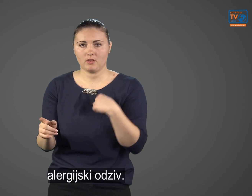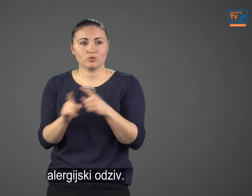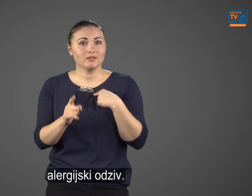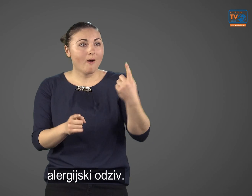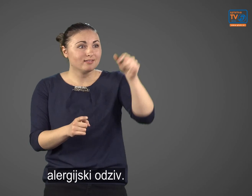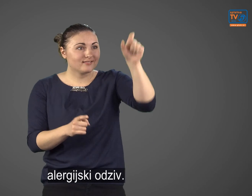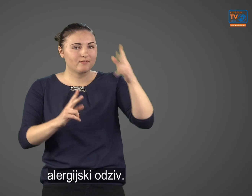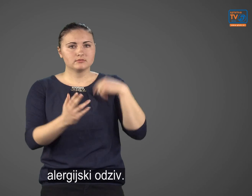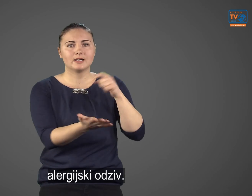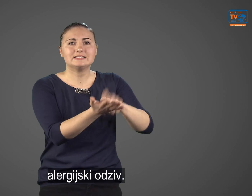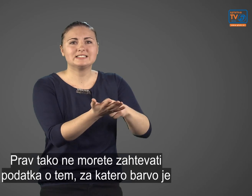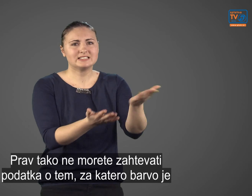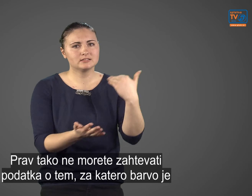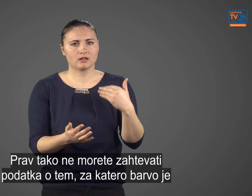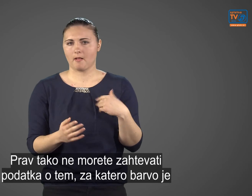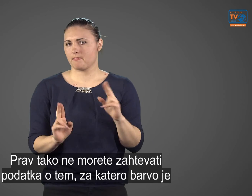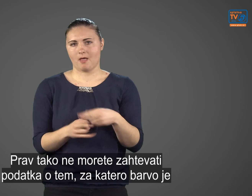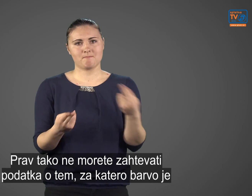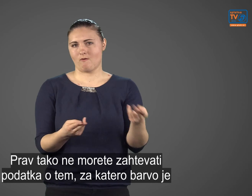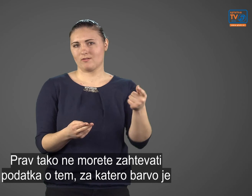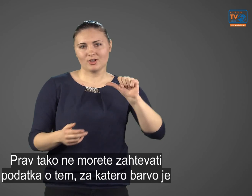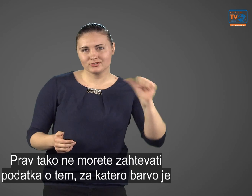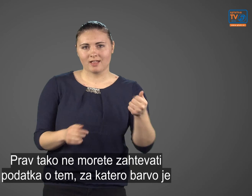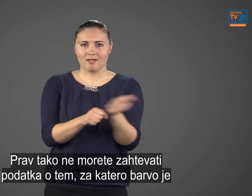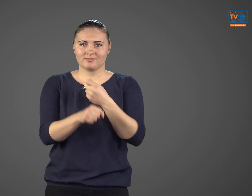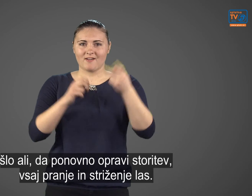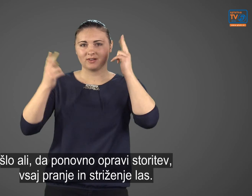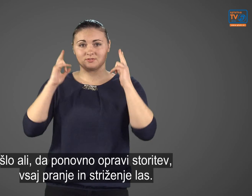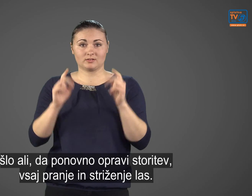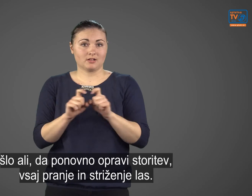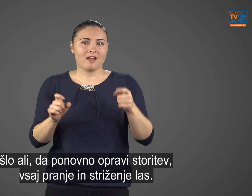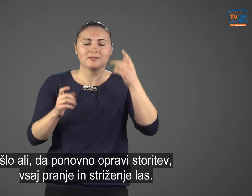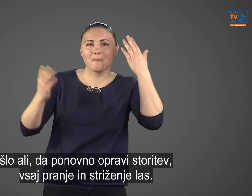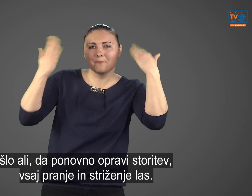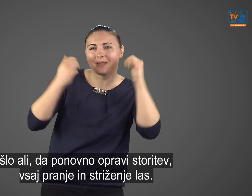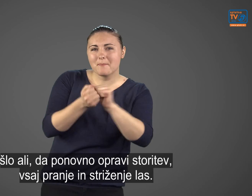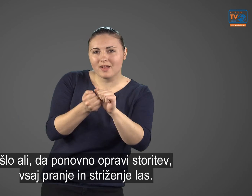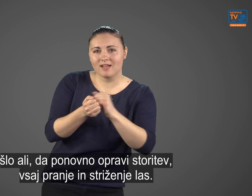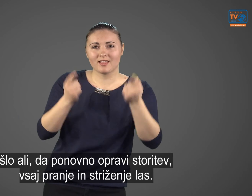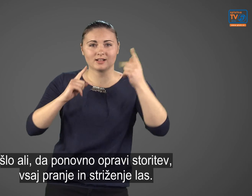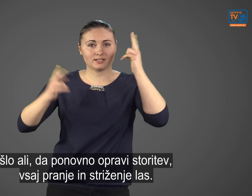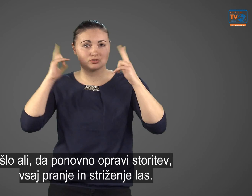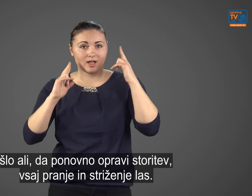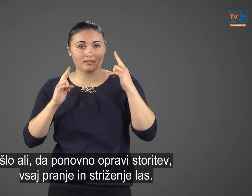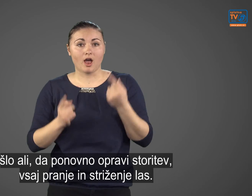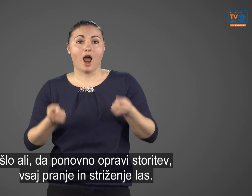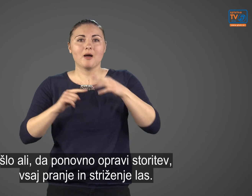terjati niti tega, da mi ponovno opravi storitev, vsaj pranje in striženje, kaj šele, da bi mi povrnila